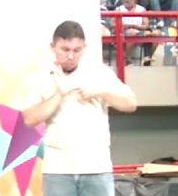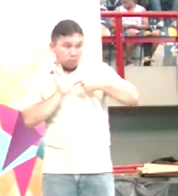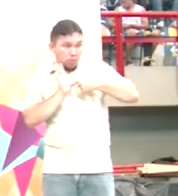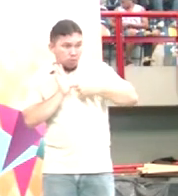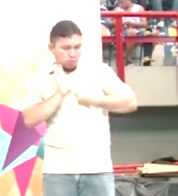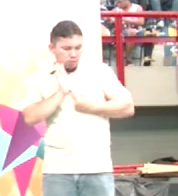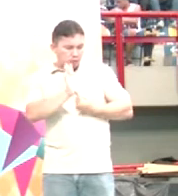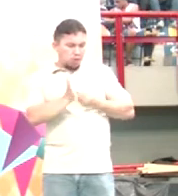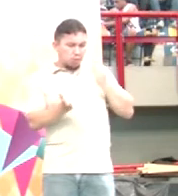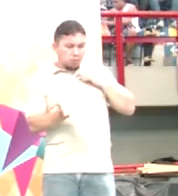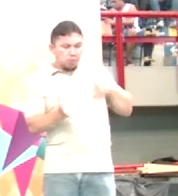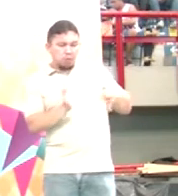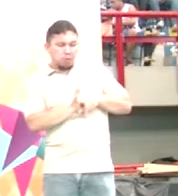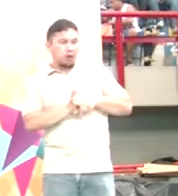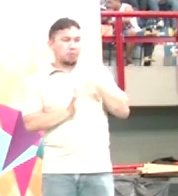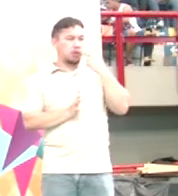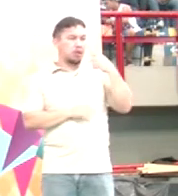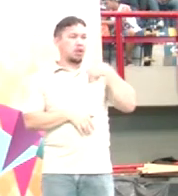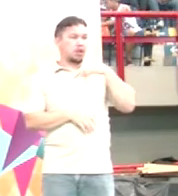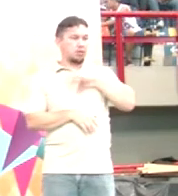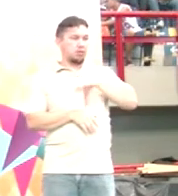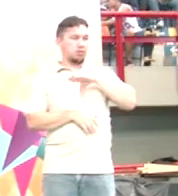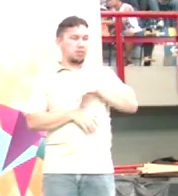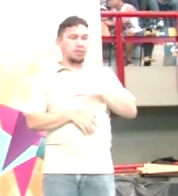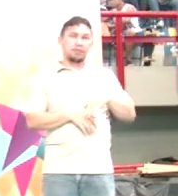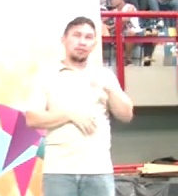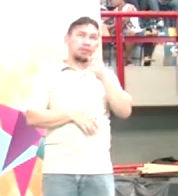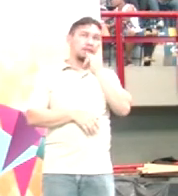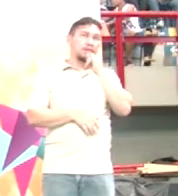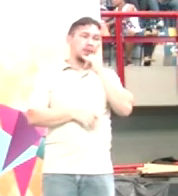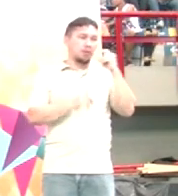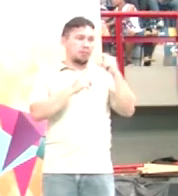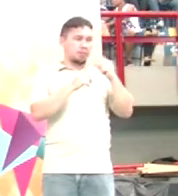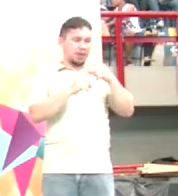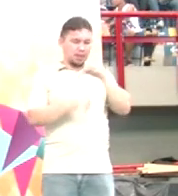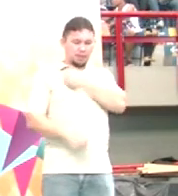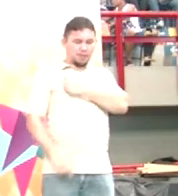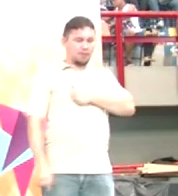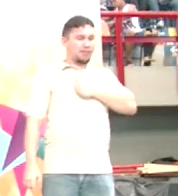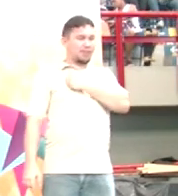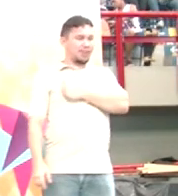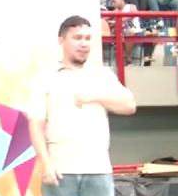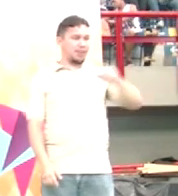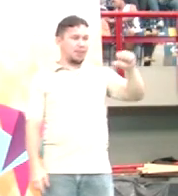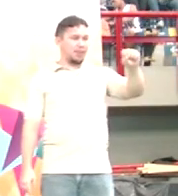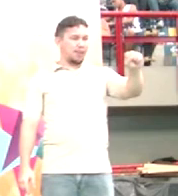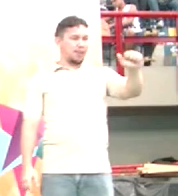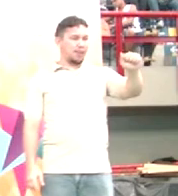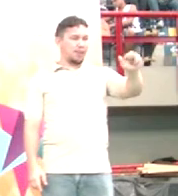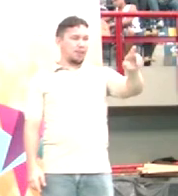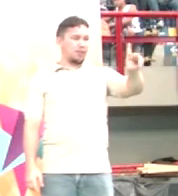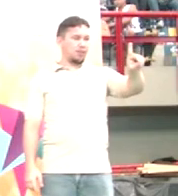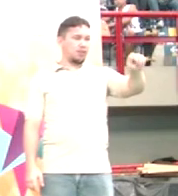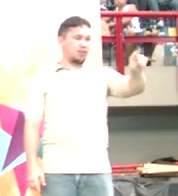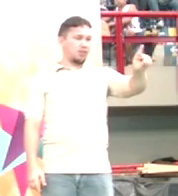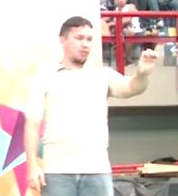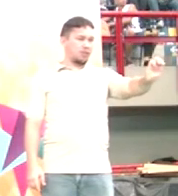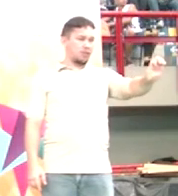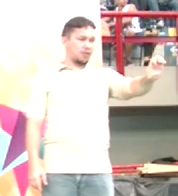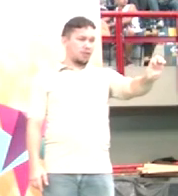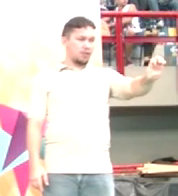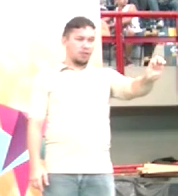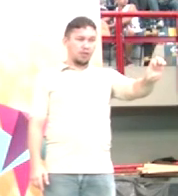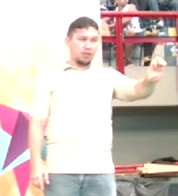são exclusivas da nossa língua. Por exemplo, a palavra saudade. Para quem não sabe, em nenhum